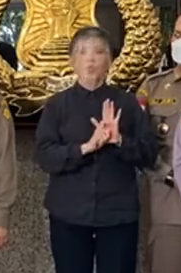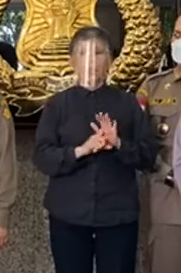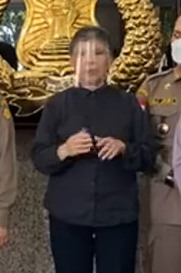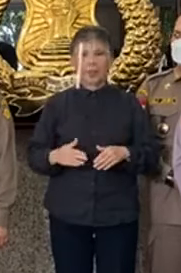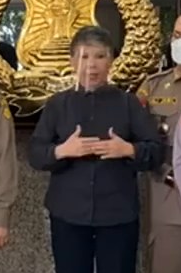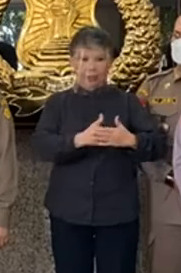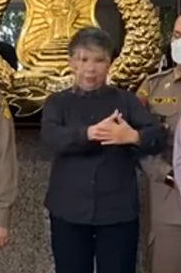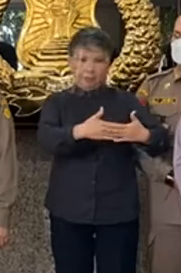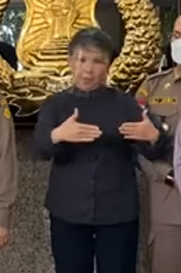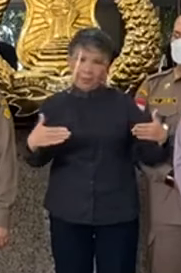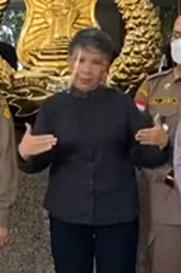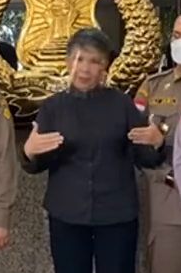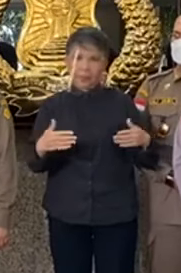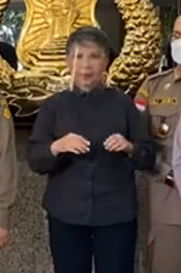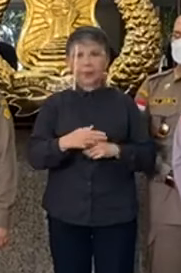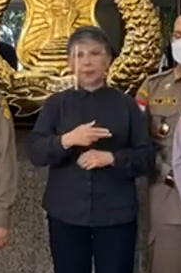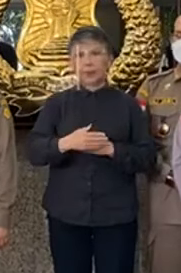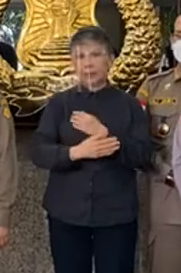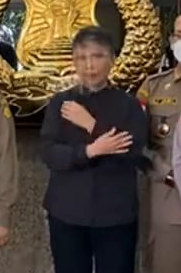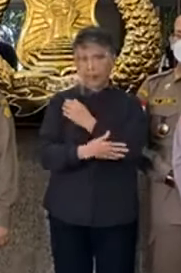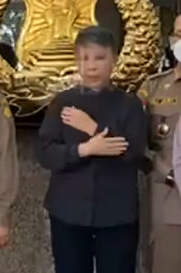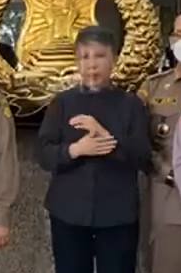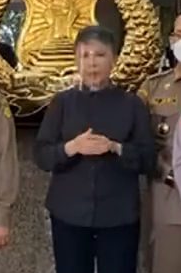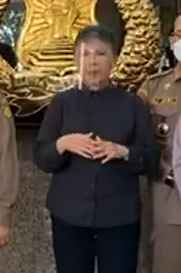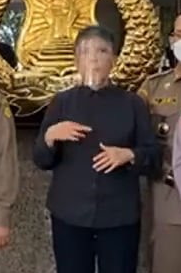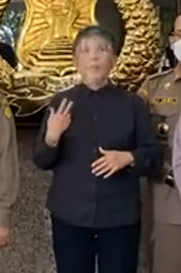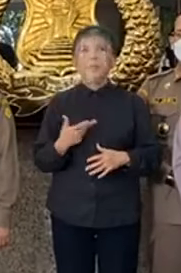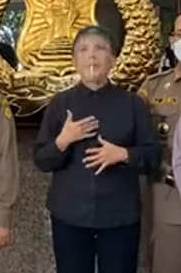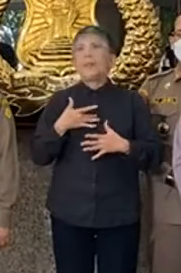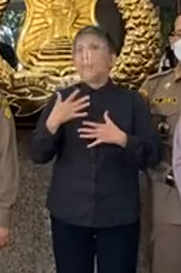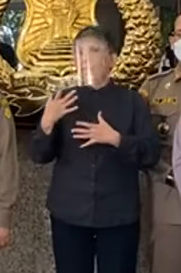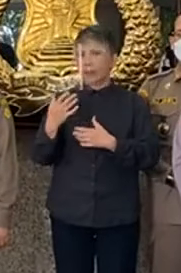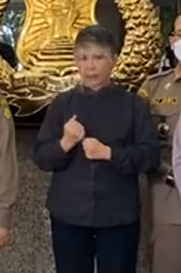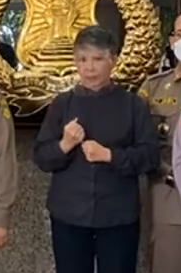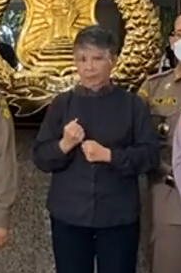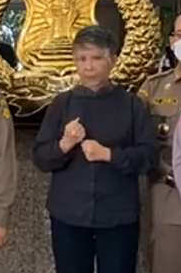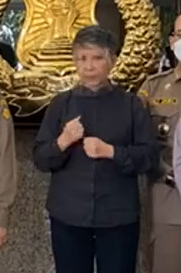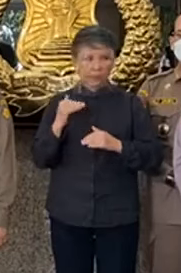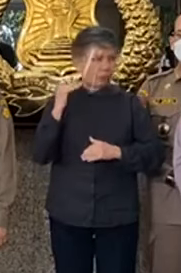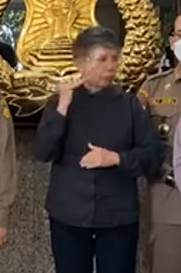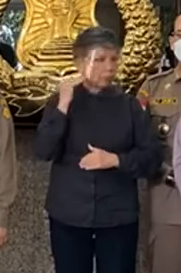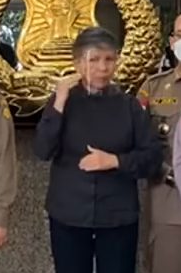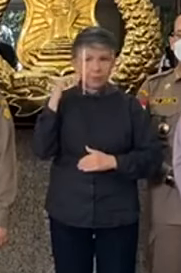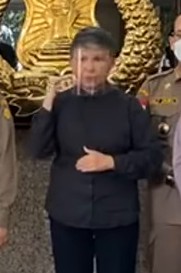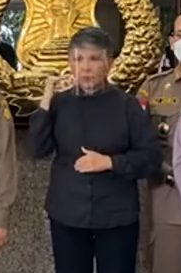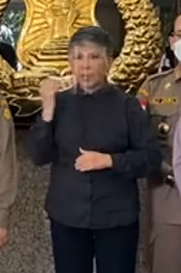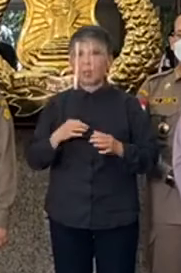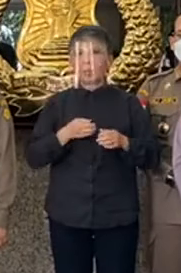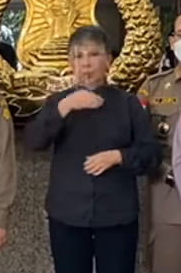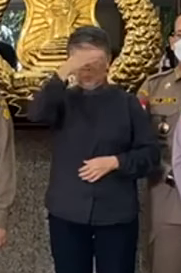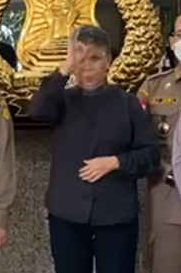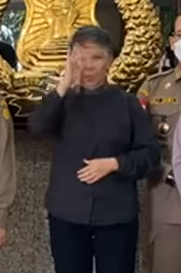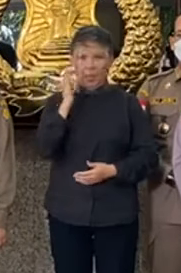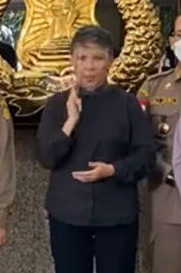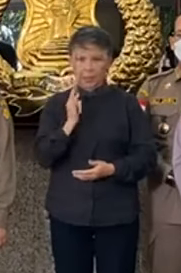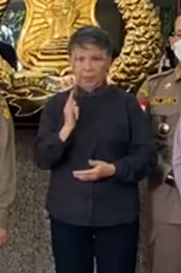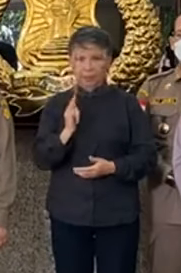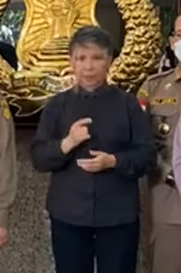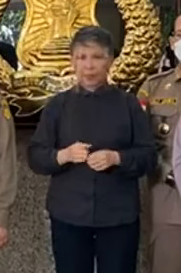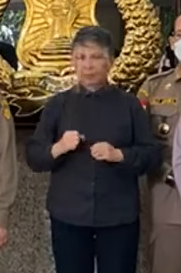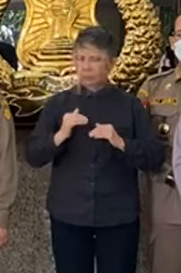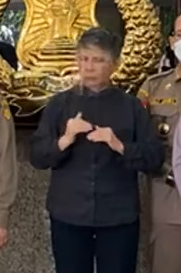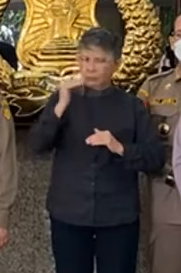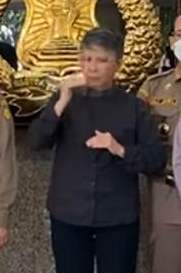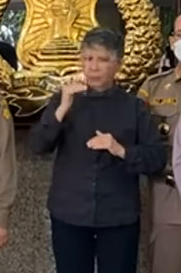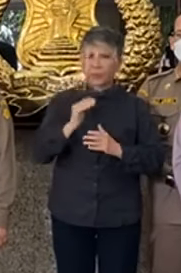daerah-daerah perbatasan dan lain-lain, tentu saja kita berharap pengamanan kepolisian akan semaksimal